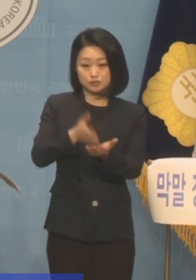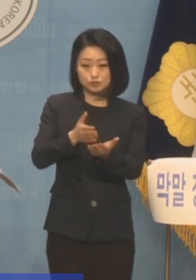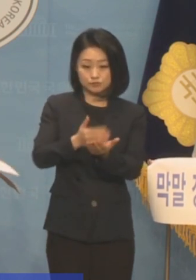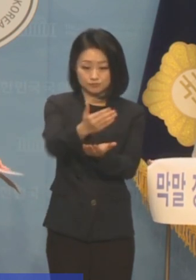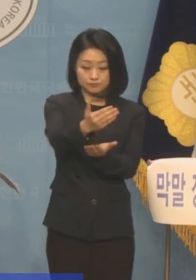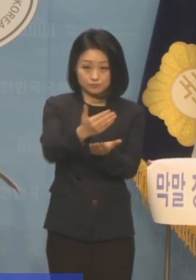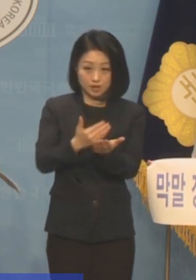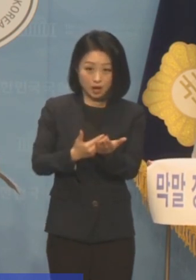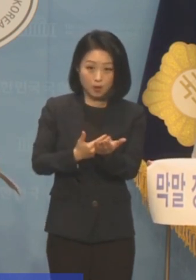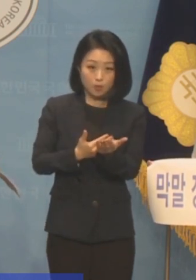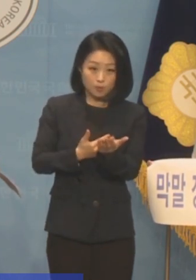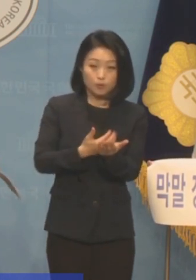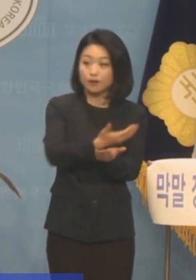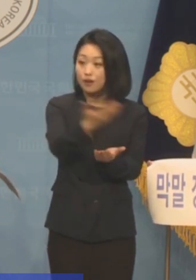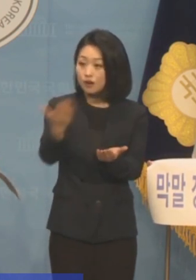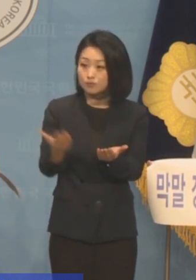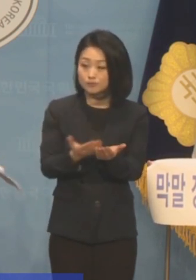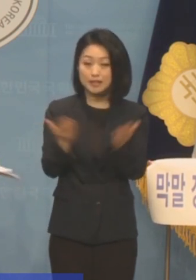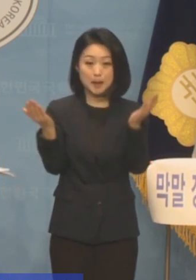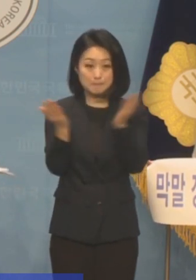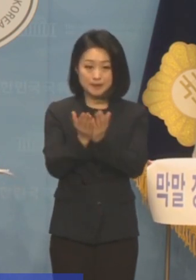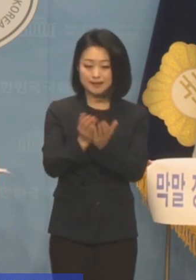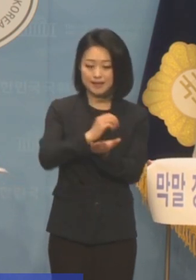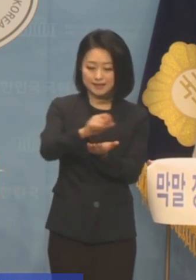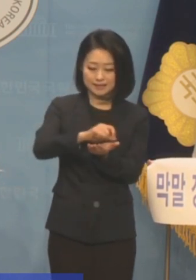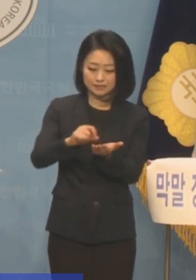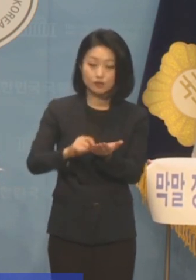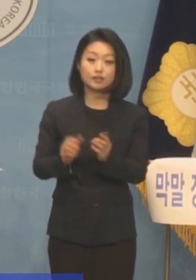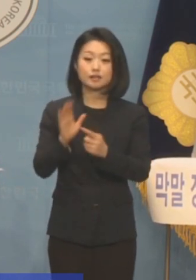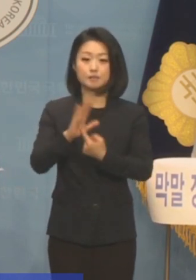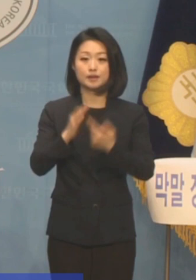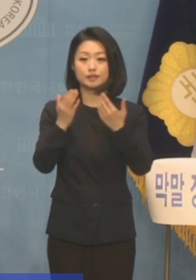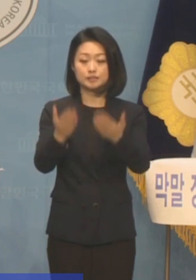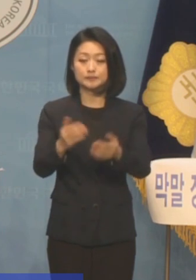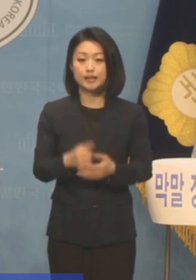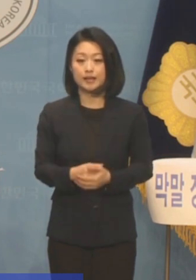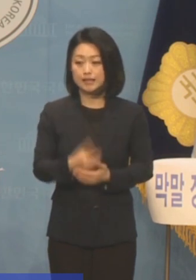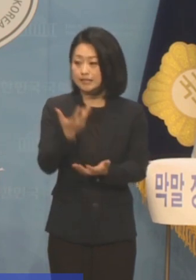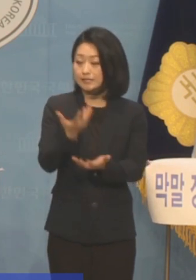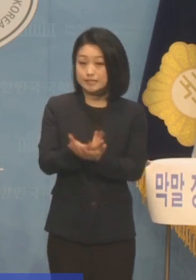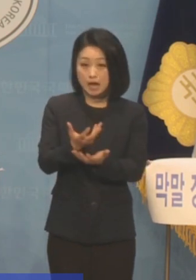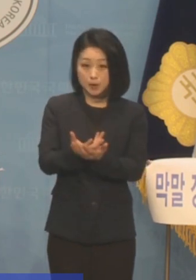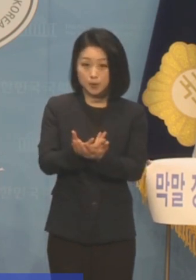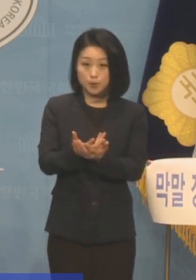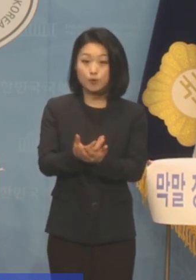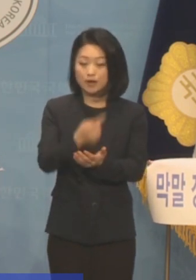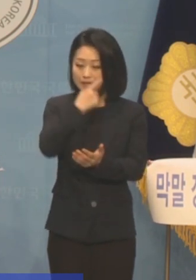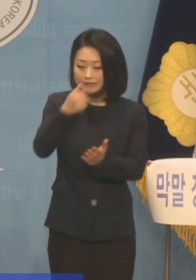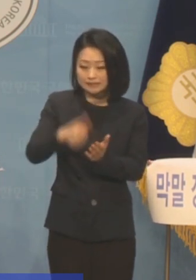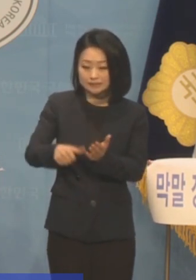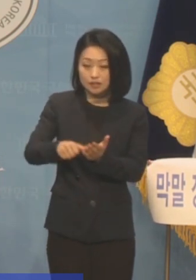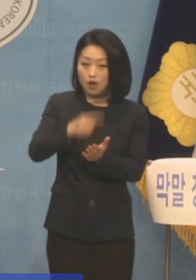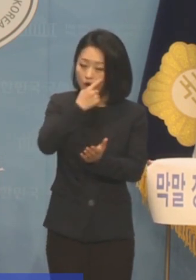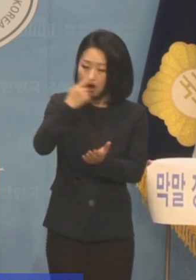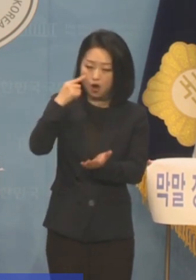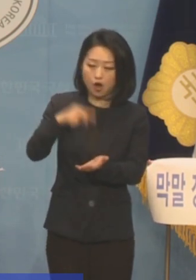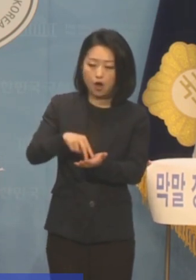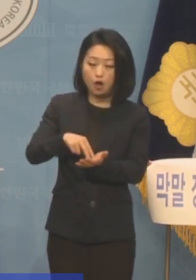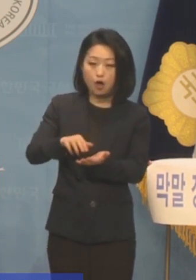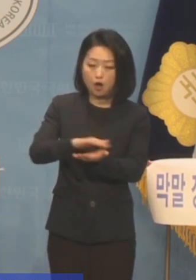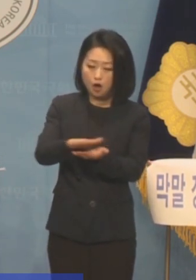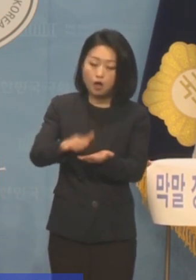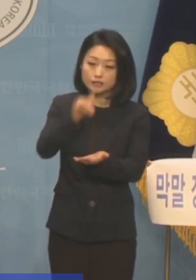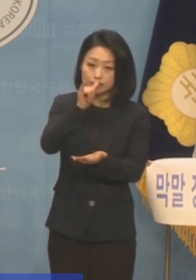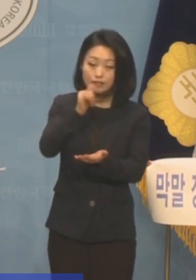성서라는 것을 여러분 참고해 주시기를 바랍니다 그리고이 자료는 근거에 의합니다